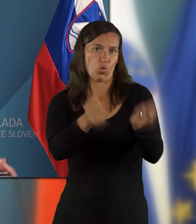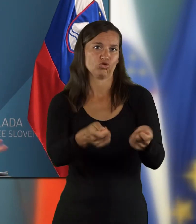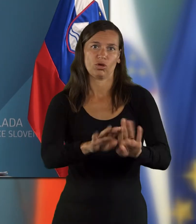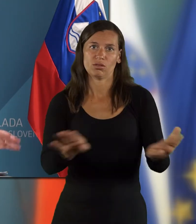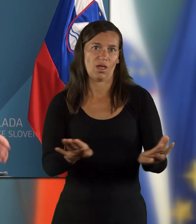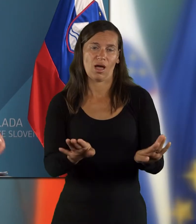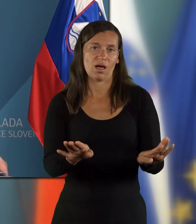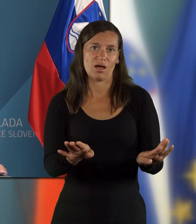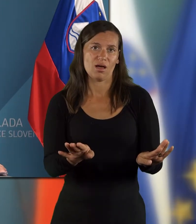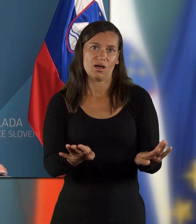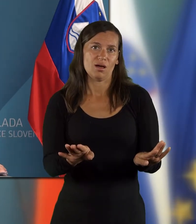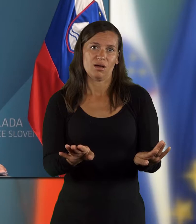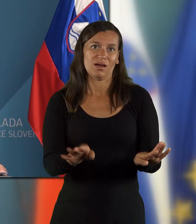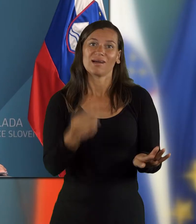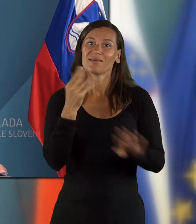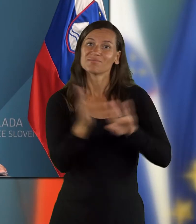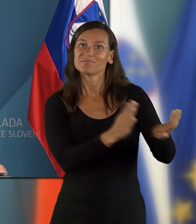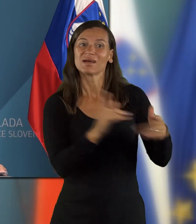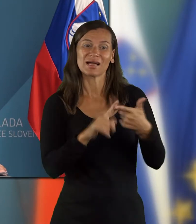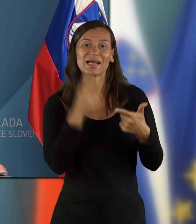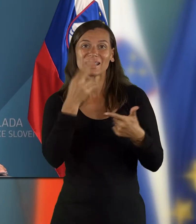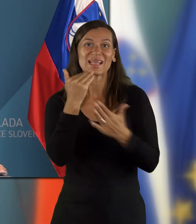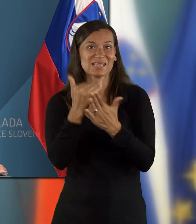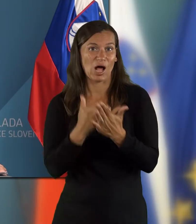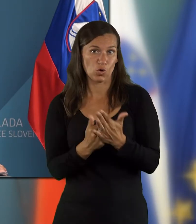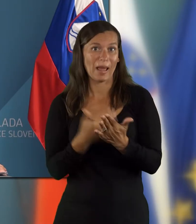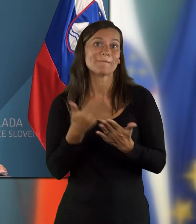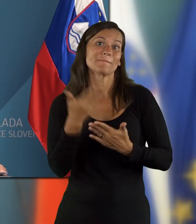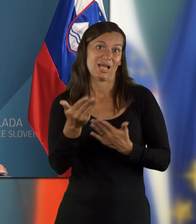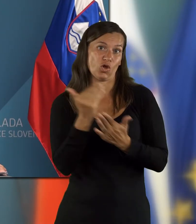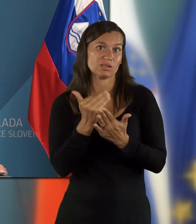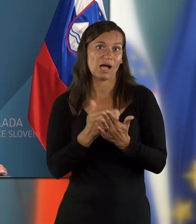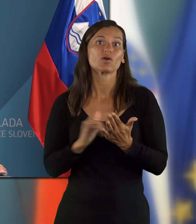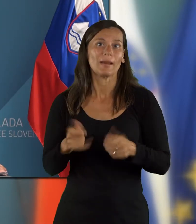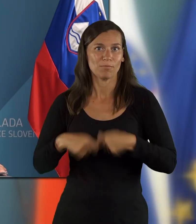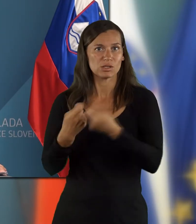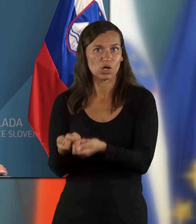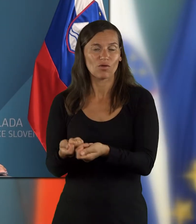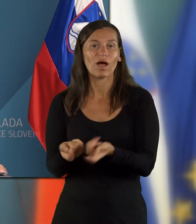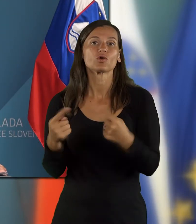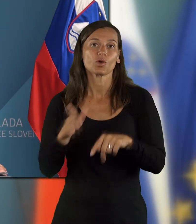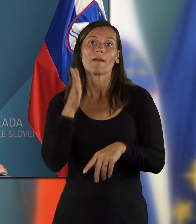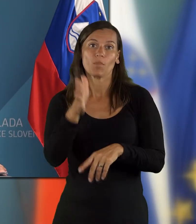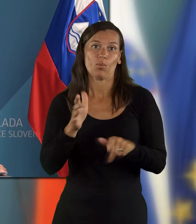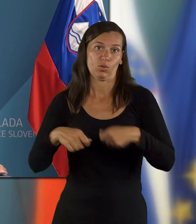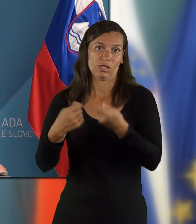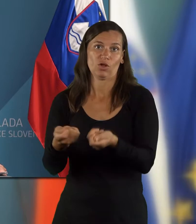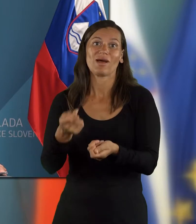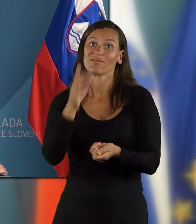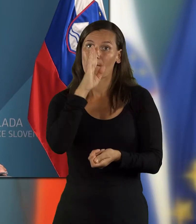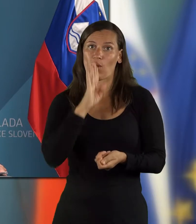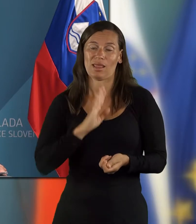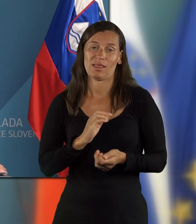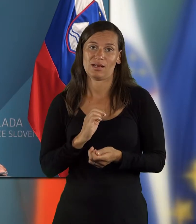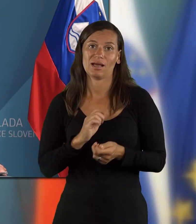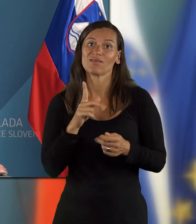vložena. Začnemo od zadaj. Kar se tiče zakona, predlog zakona je posredovan oziroma bo posredovan